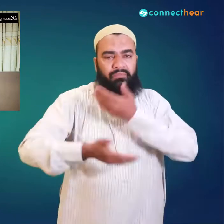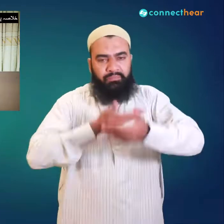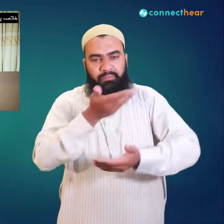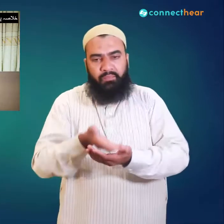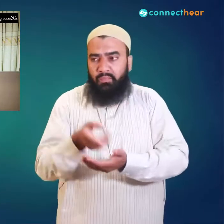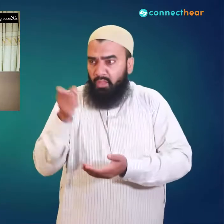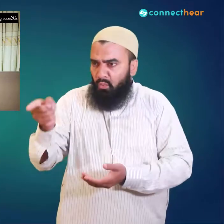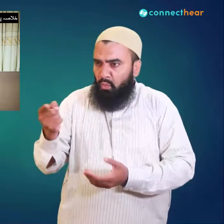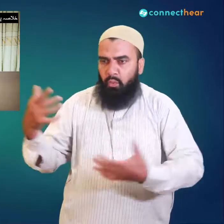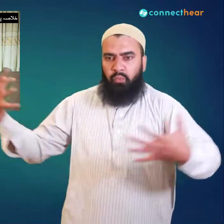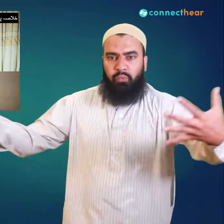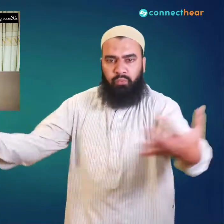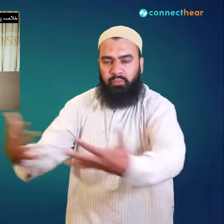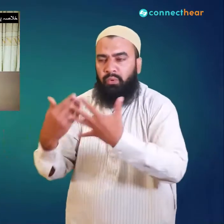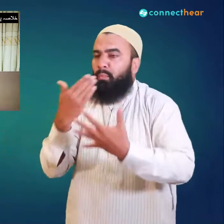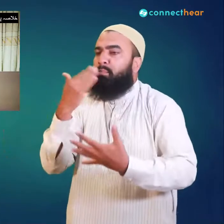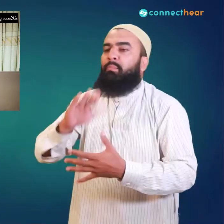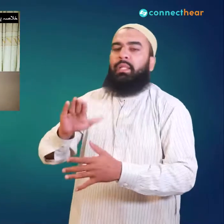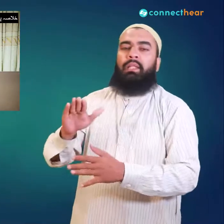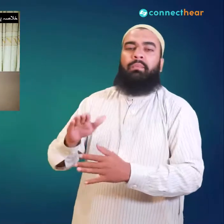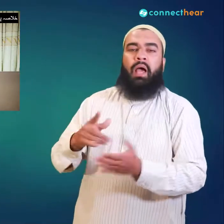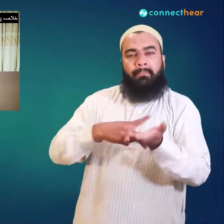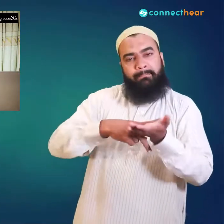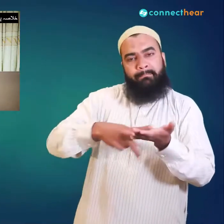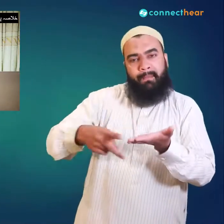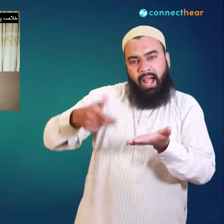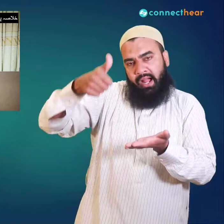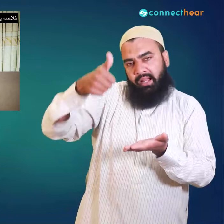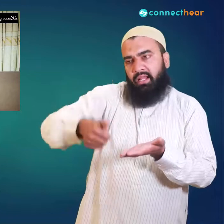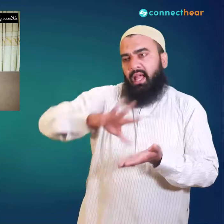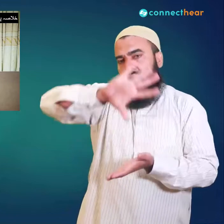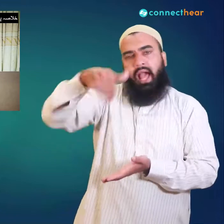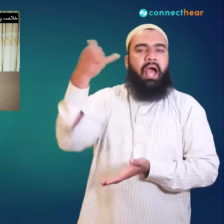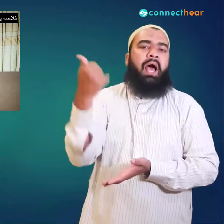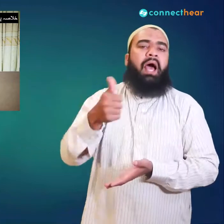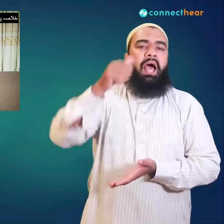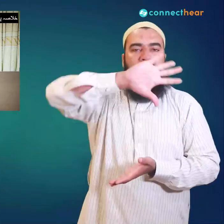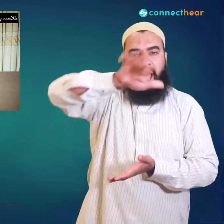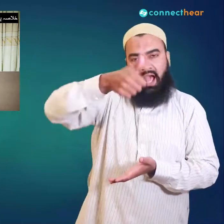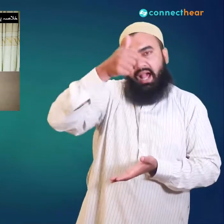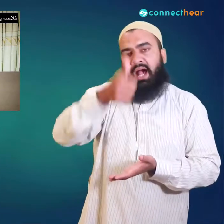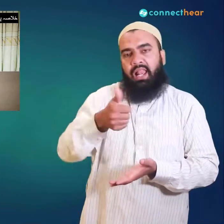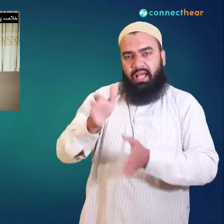یہ حلال ہے بلکہ طیب بھی ہے، پاکیزہ مال کہا گیا۔